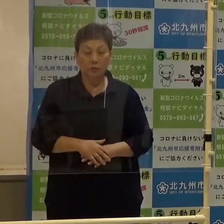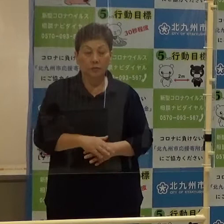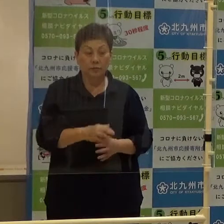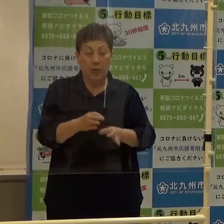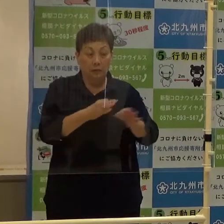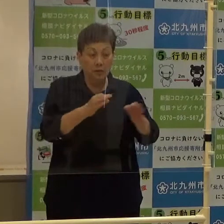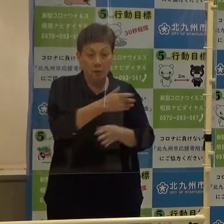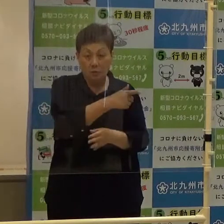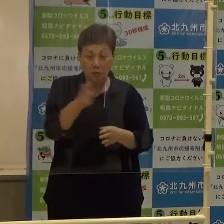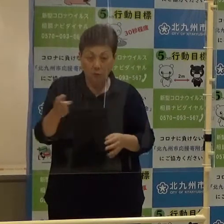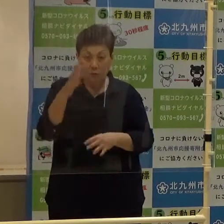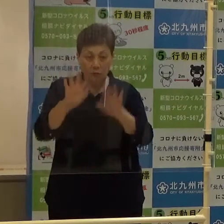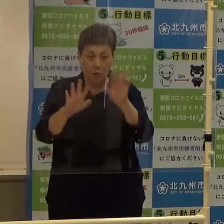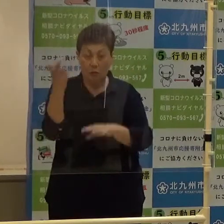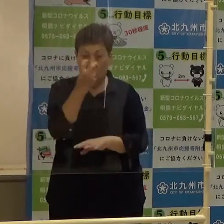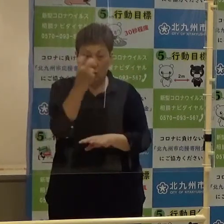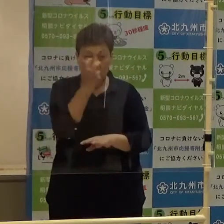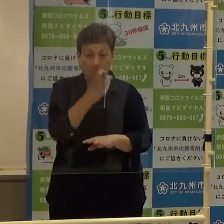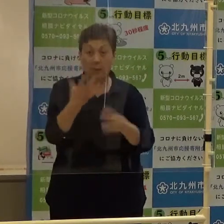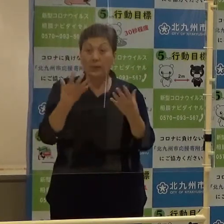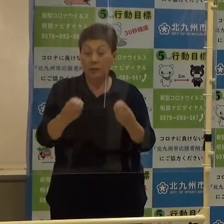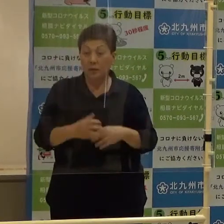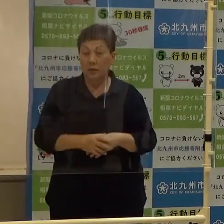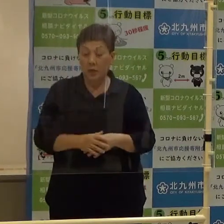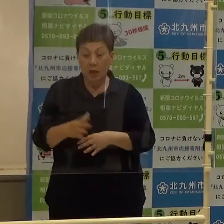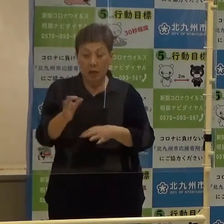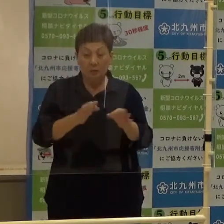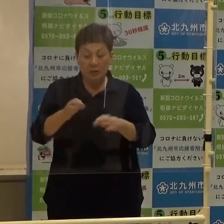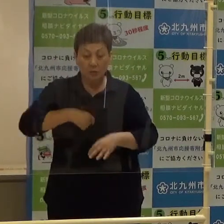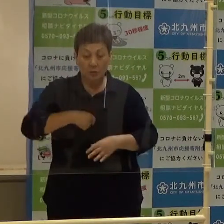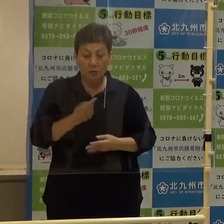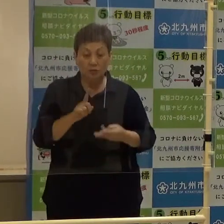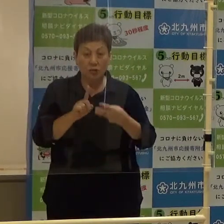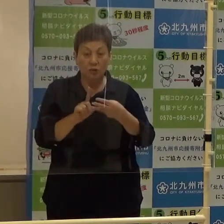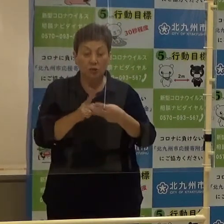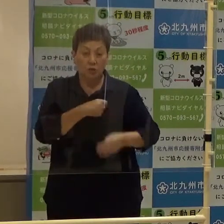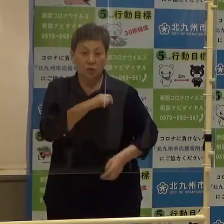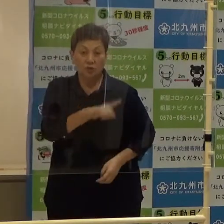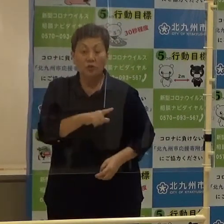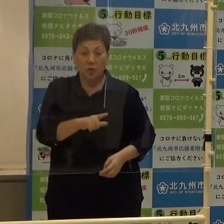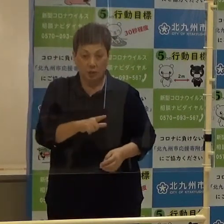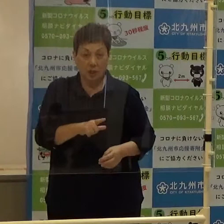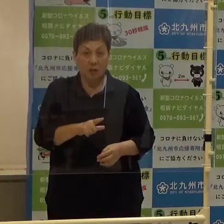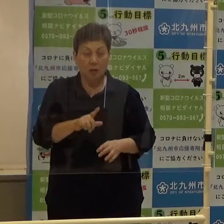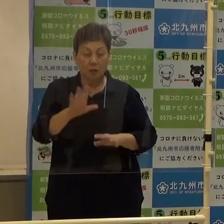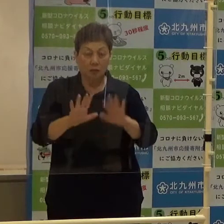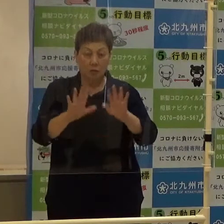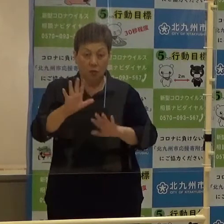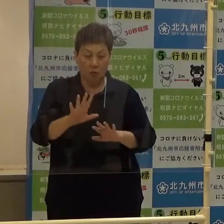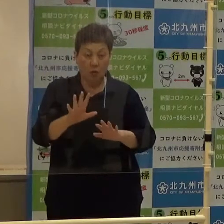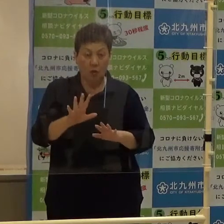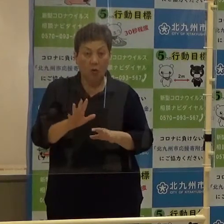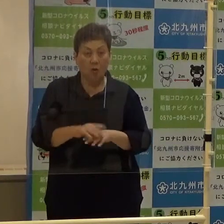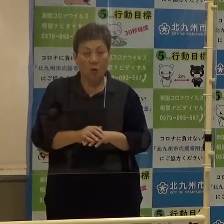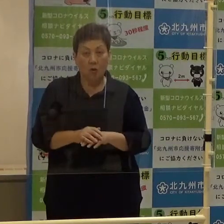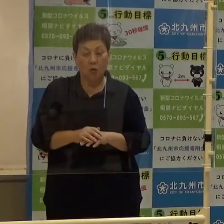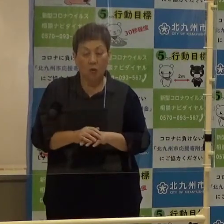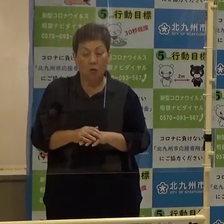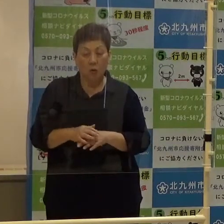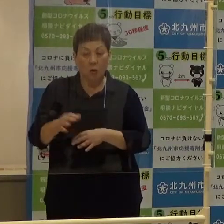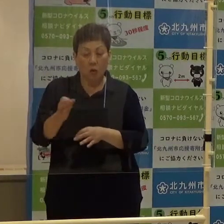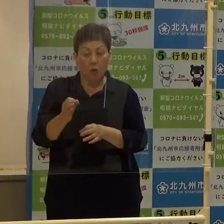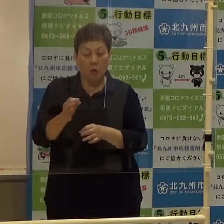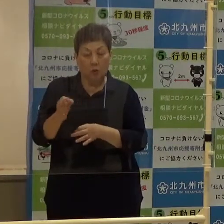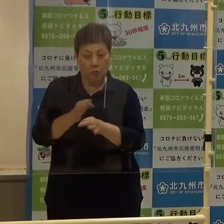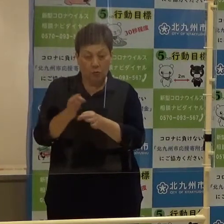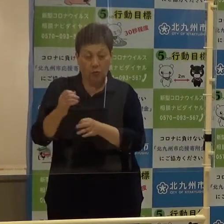べました。でこういう、まあ、お店の自主的な宣言を市が後押しする、まあ、商工会社と連携して後押しするような